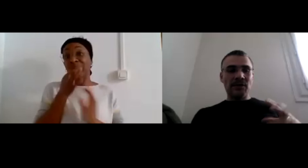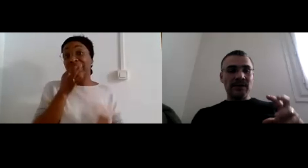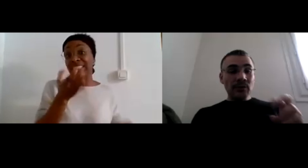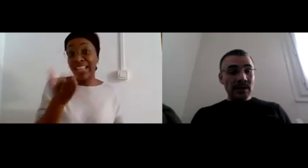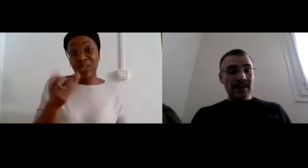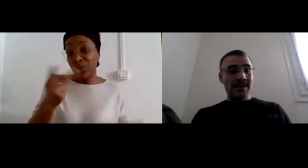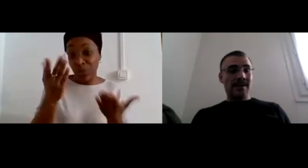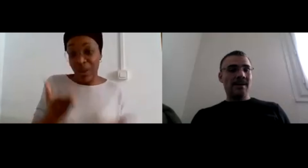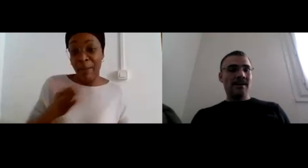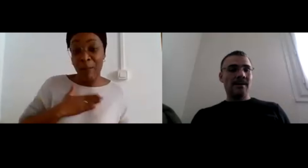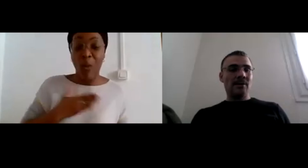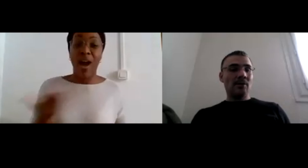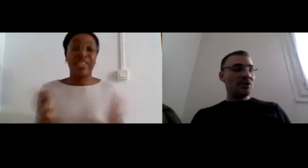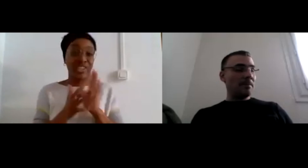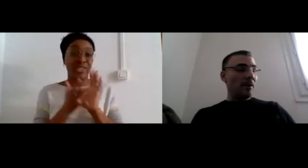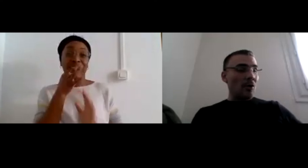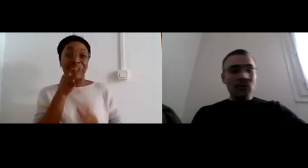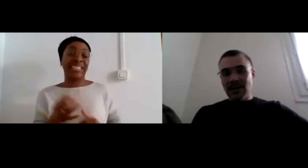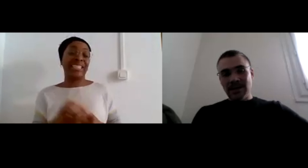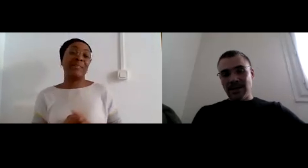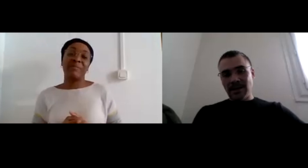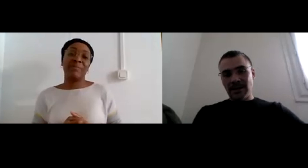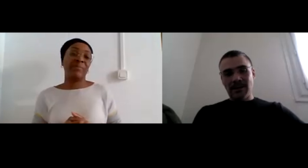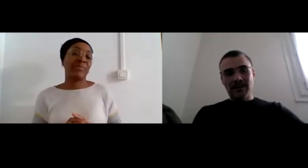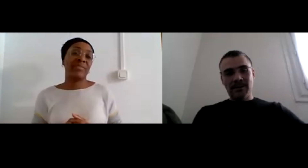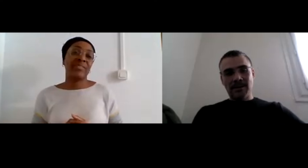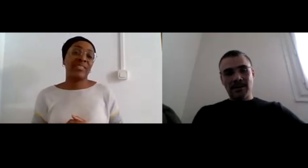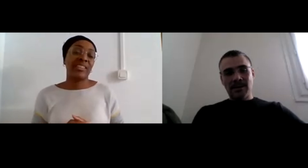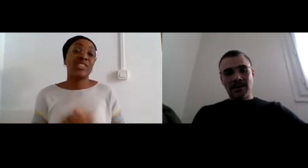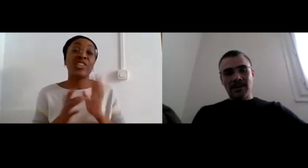Et je vais t'utiliser cette année comme je ne t'ai pas encore utilisé l'année dernière.